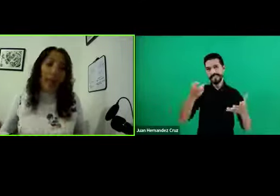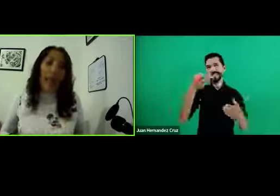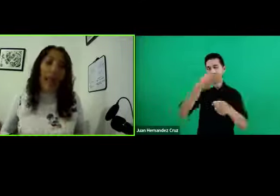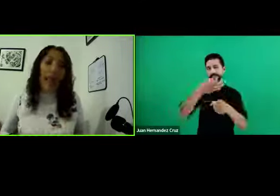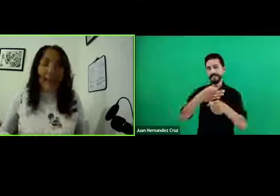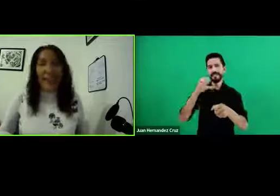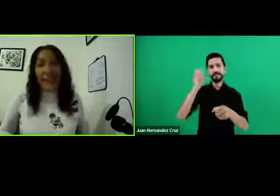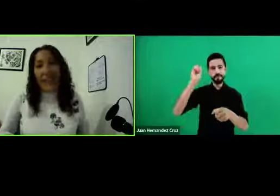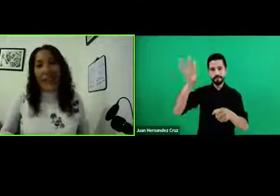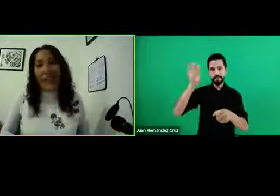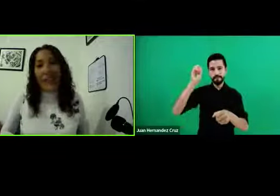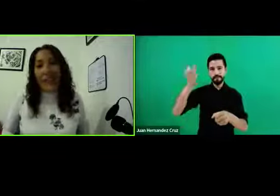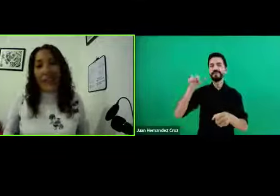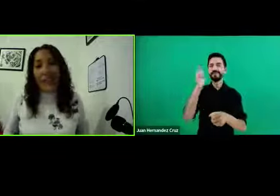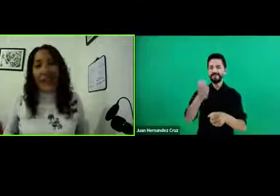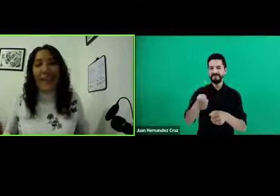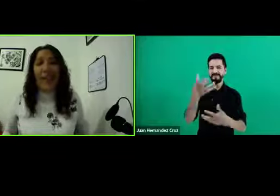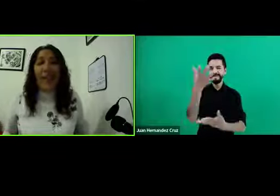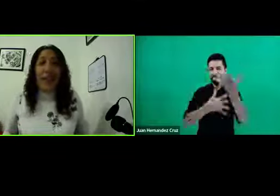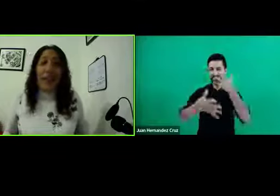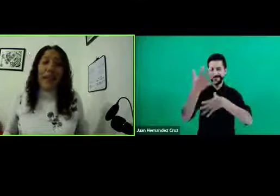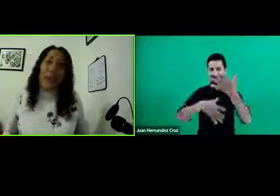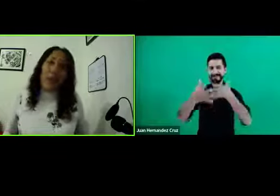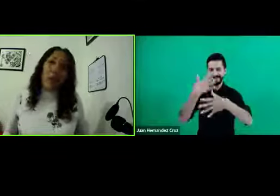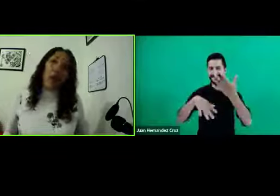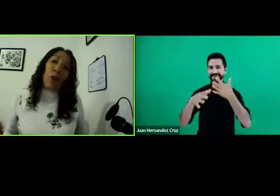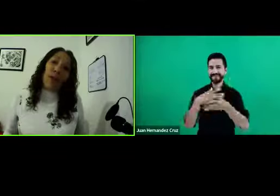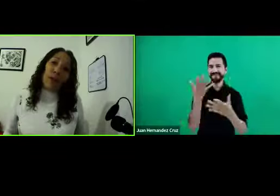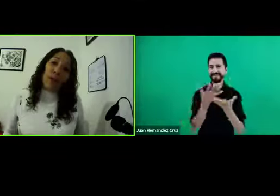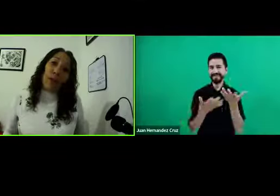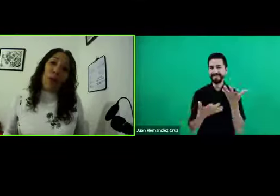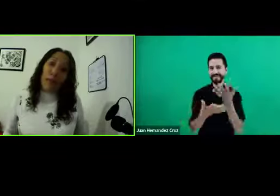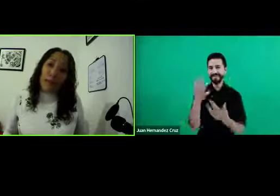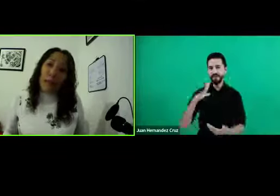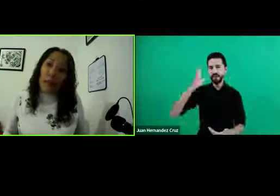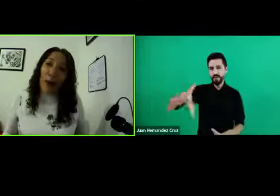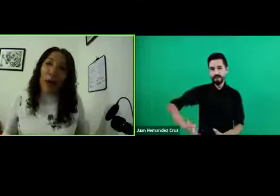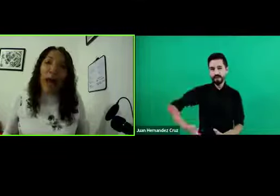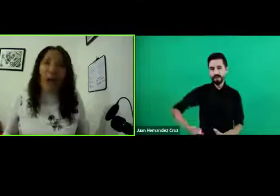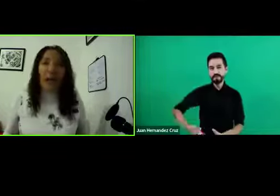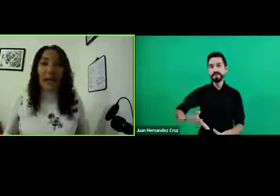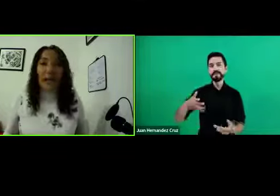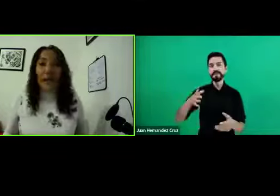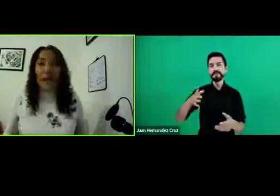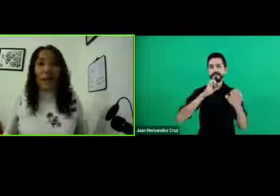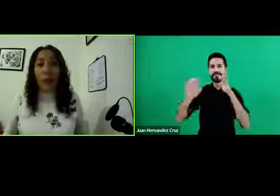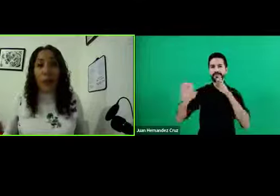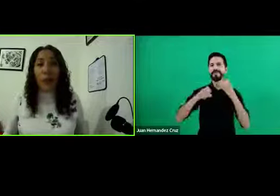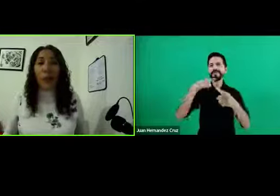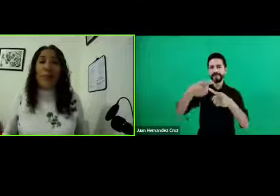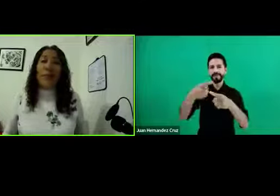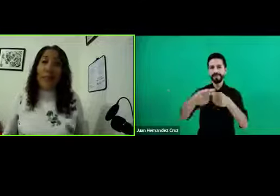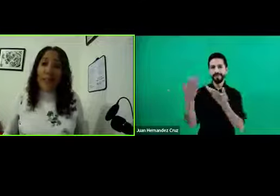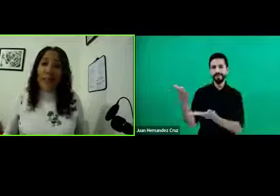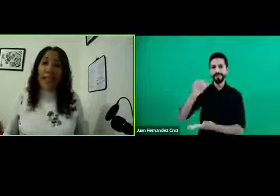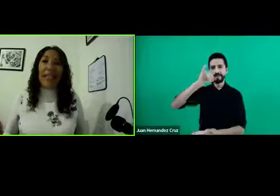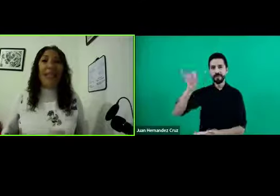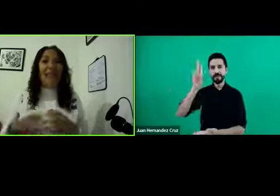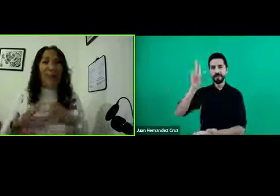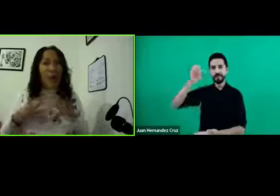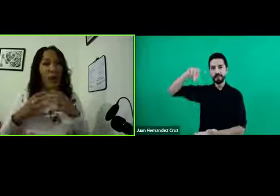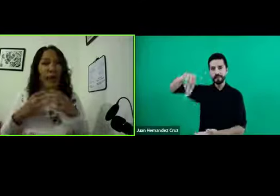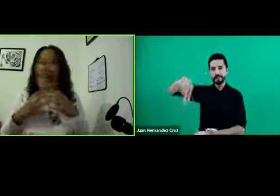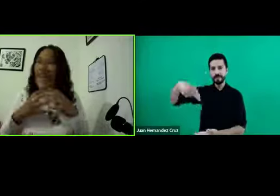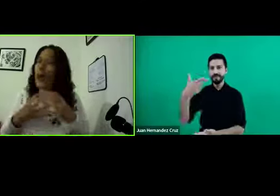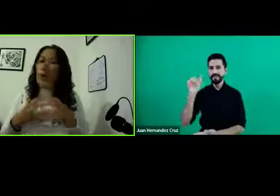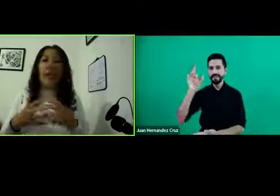con lengua de señas mexicanas. Tenemos como entrevistado el día de hoy a Juan Hernández Cruz, quien se dedica a